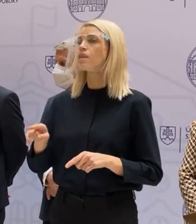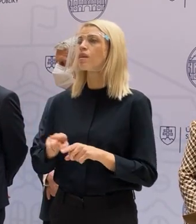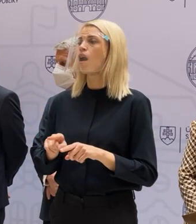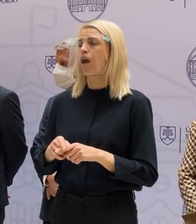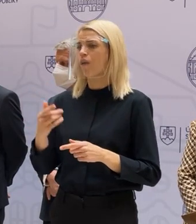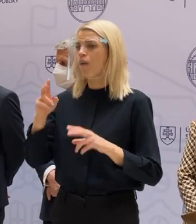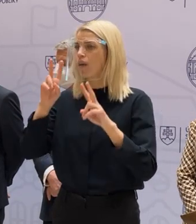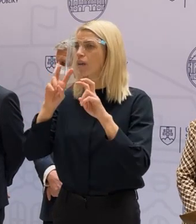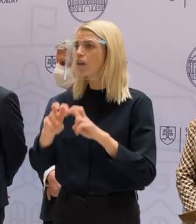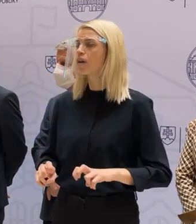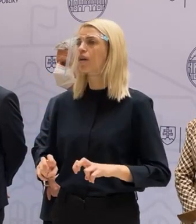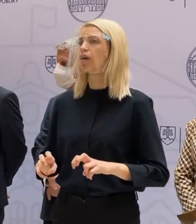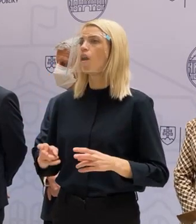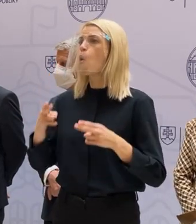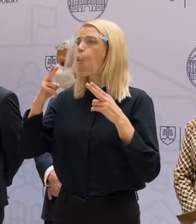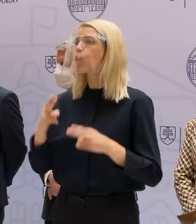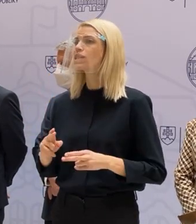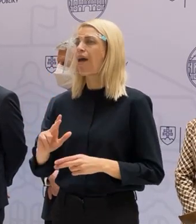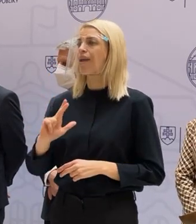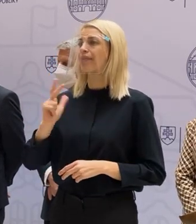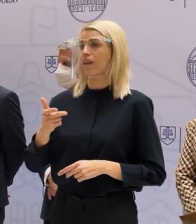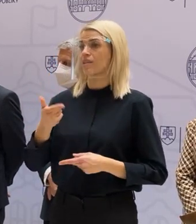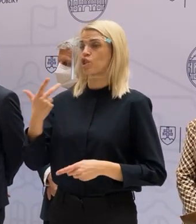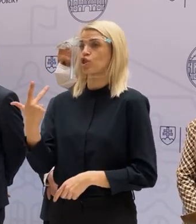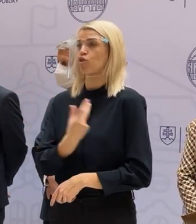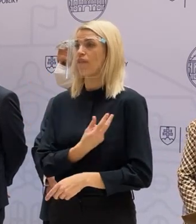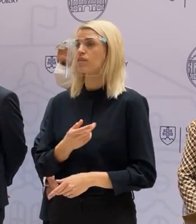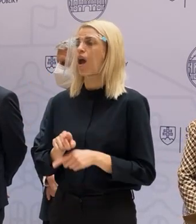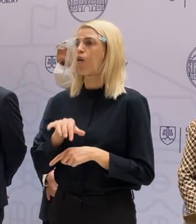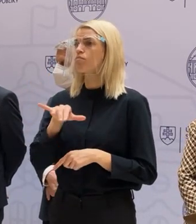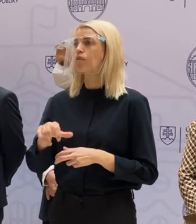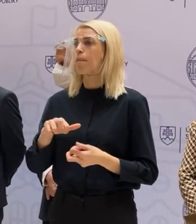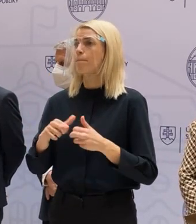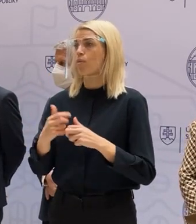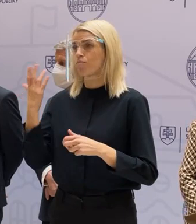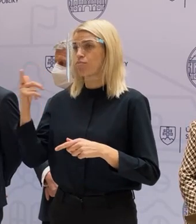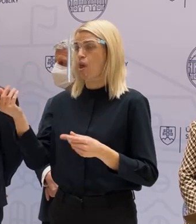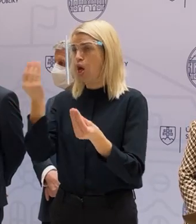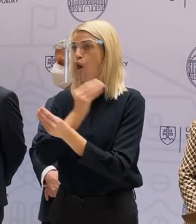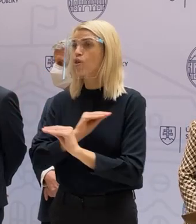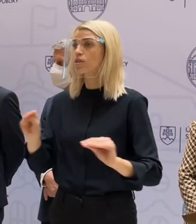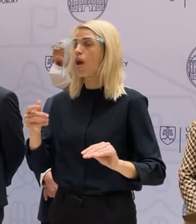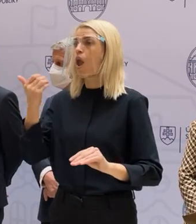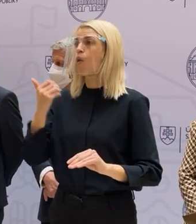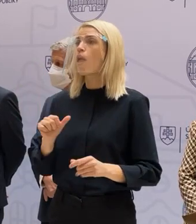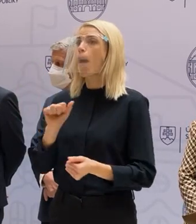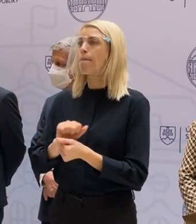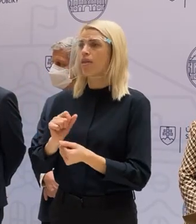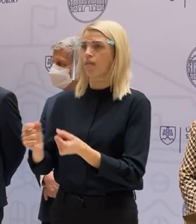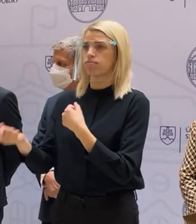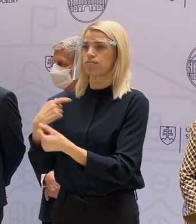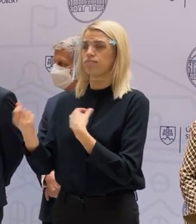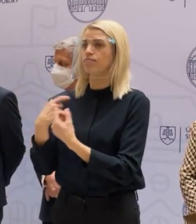teda, že dostali na Slovensku tú tretiu. Ako evidentne tam je problém, lebo hneď ako ste to oznámili, tak tí ľudia nám začali do médií